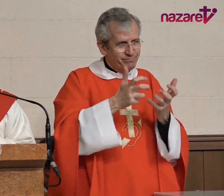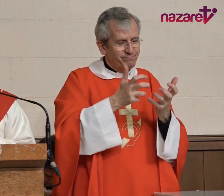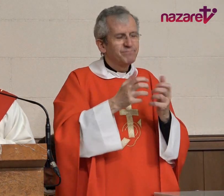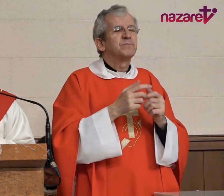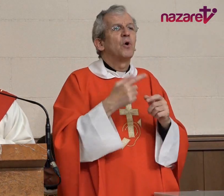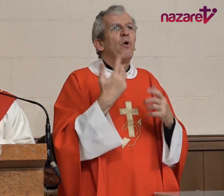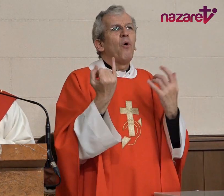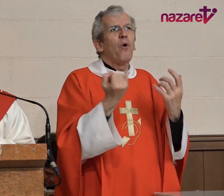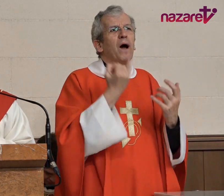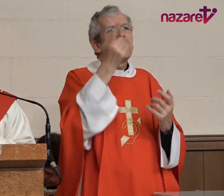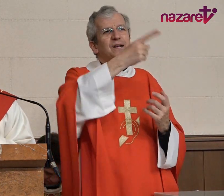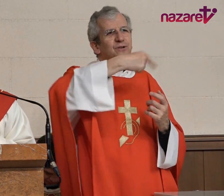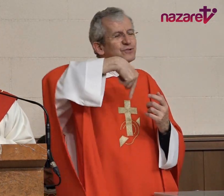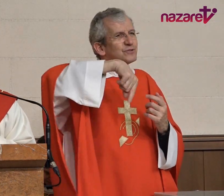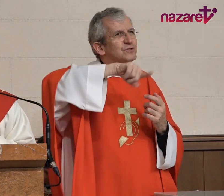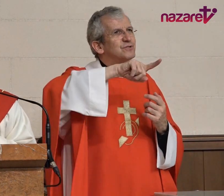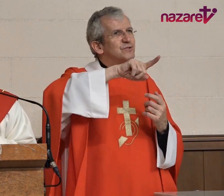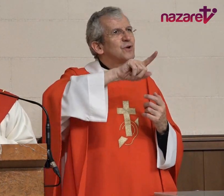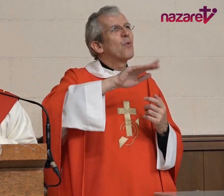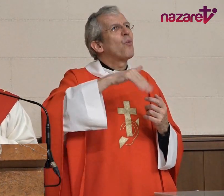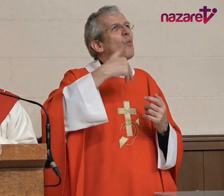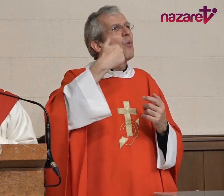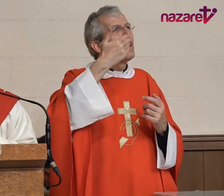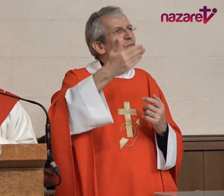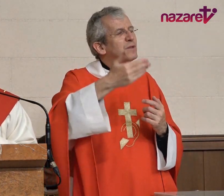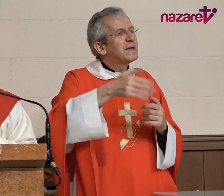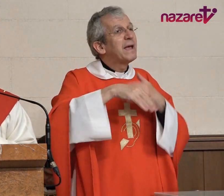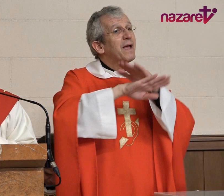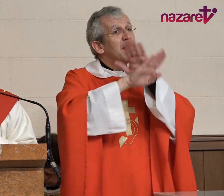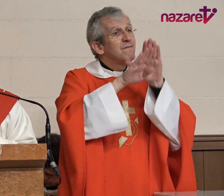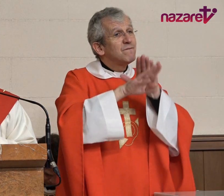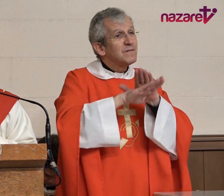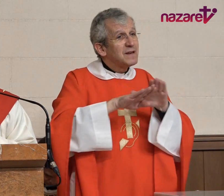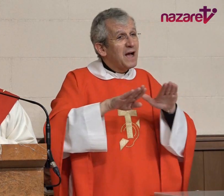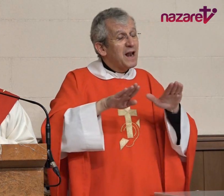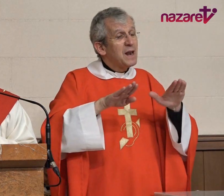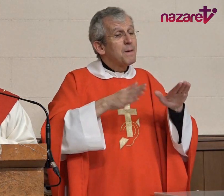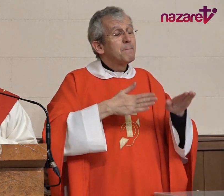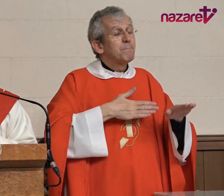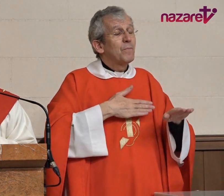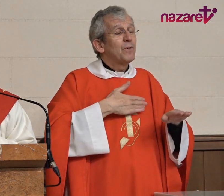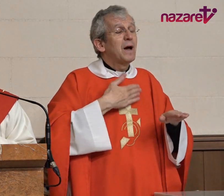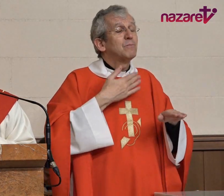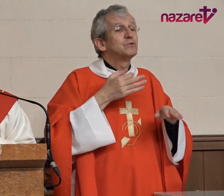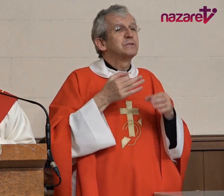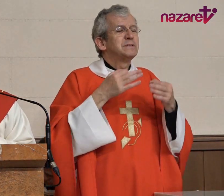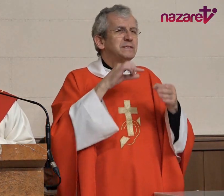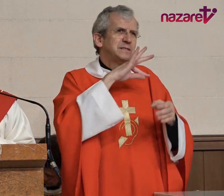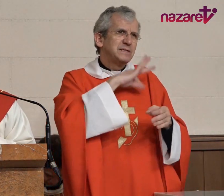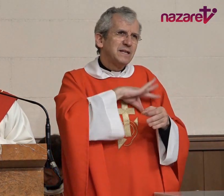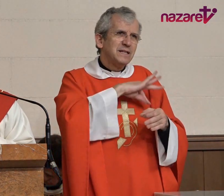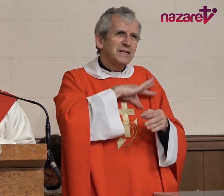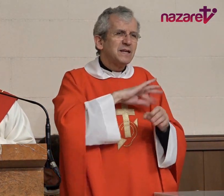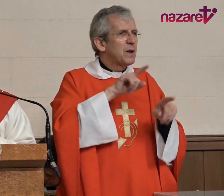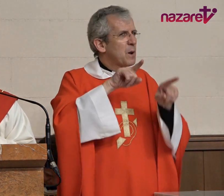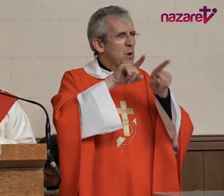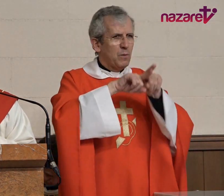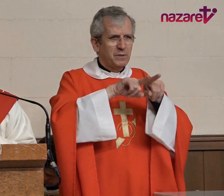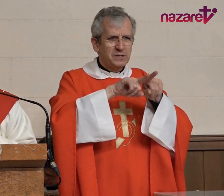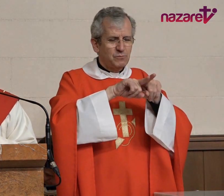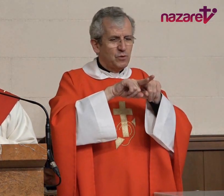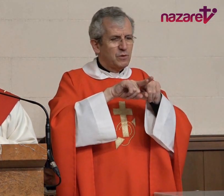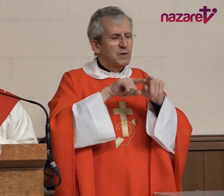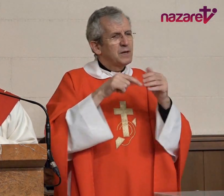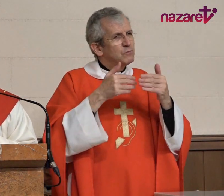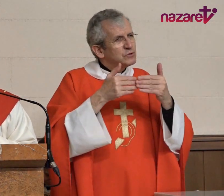Ojalá nosotros, cuando llegue el final, podamos sentir lo mismo.